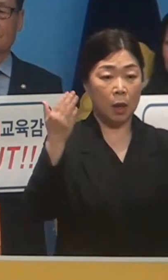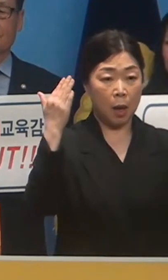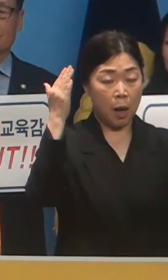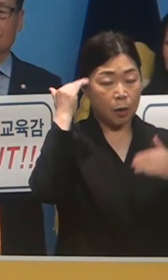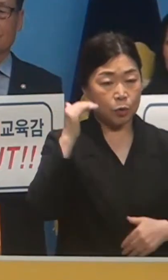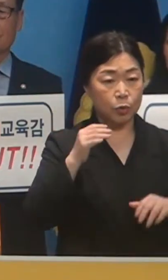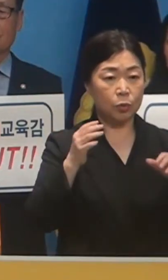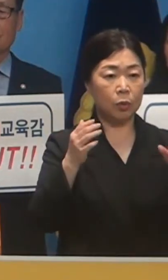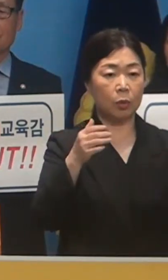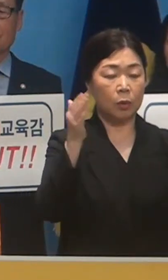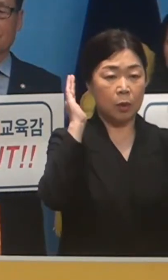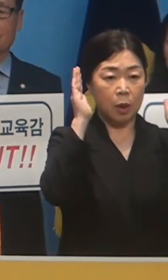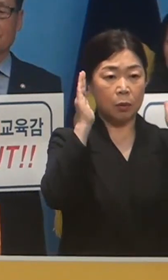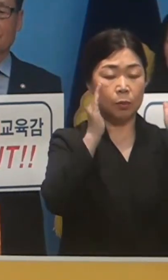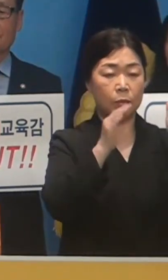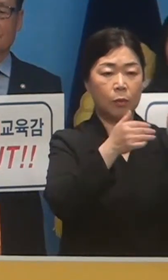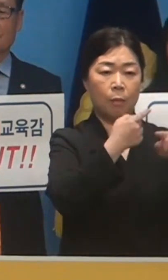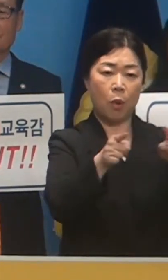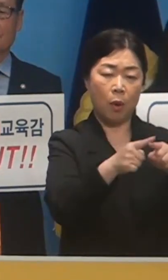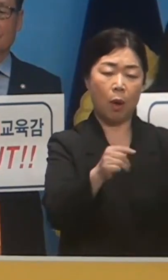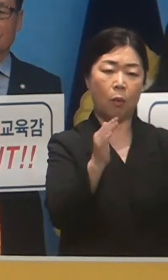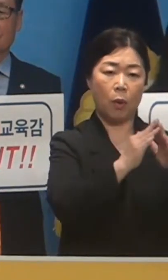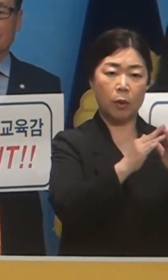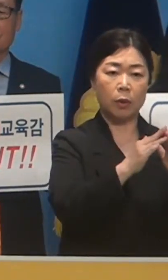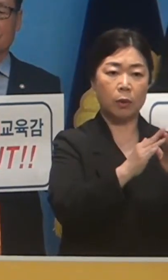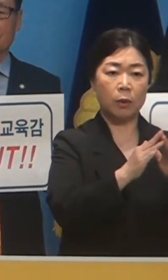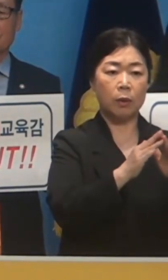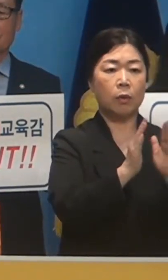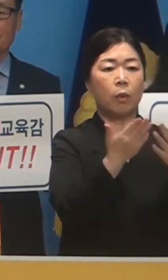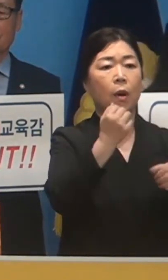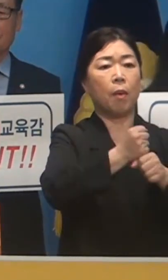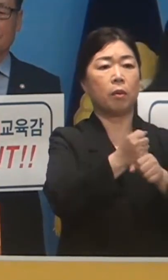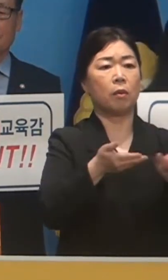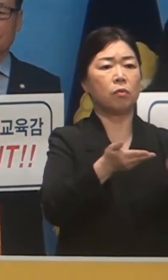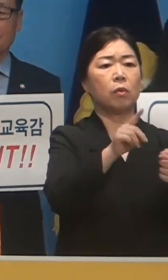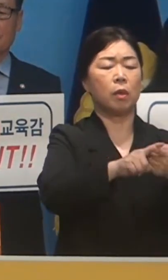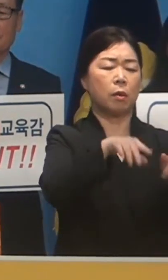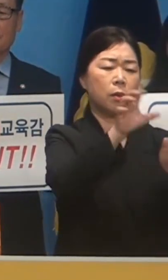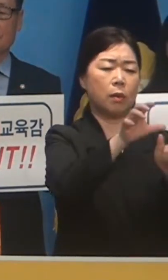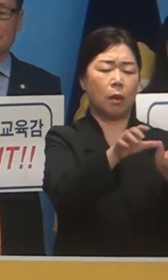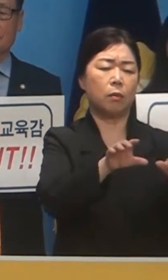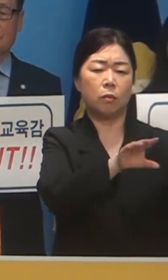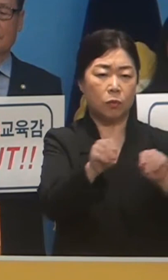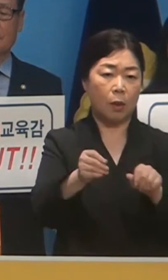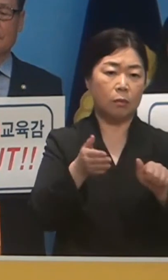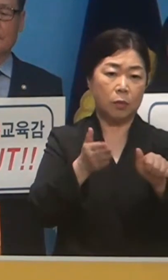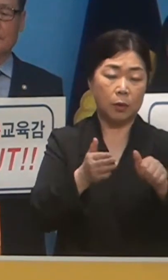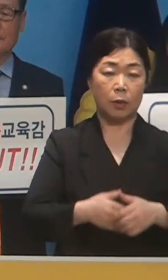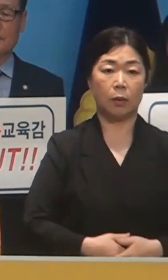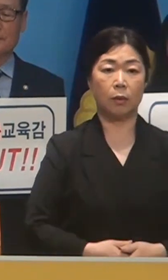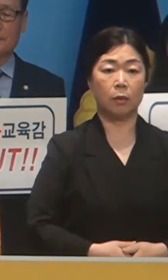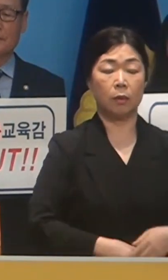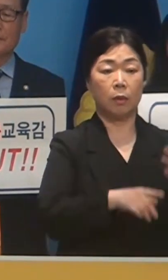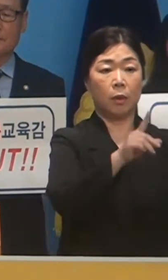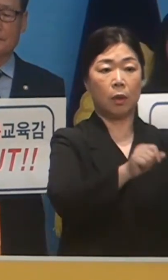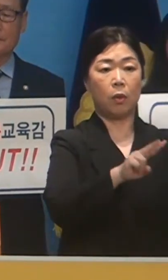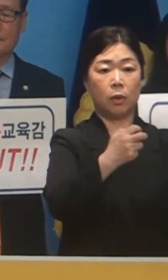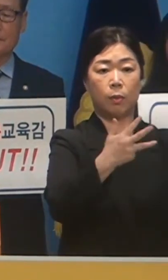한국학력평가원의 한국사 교과서 탄압을 중단하라. 지난 4월 28일